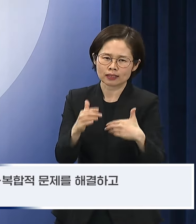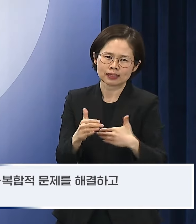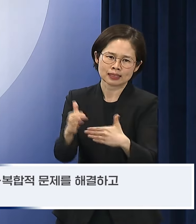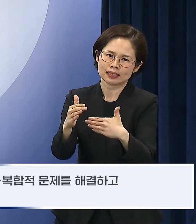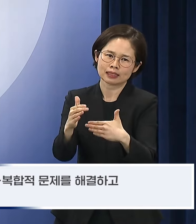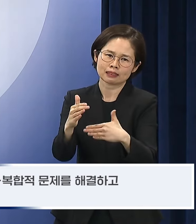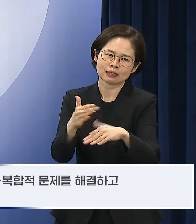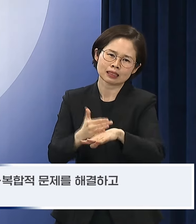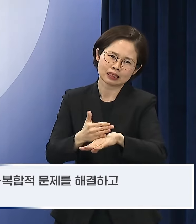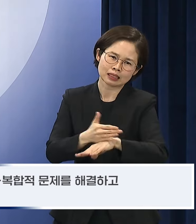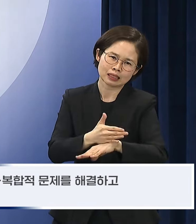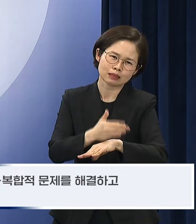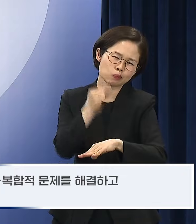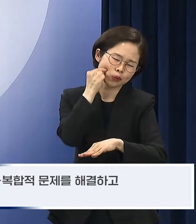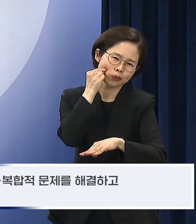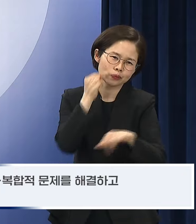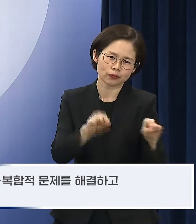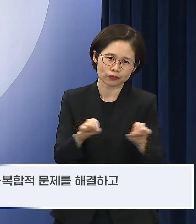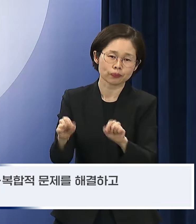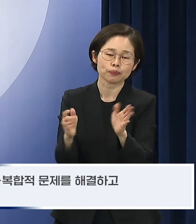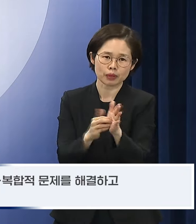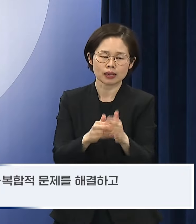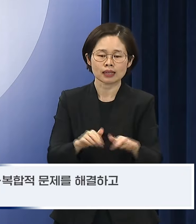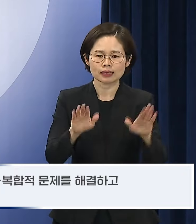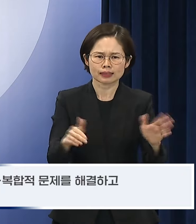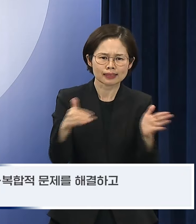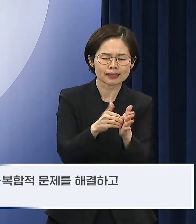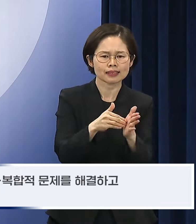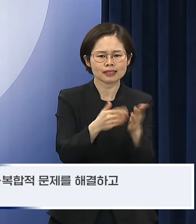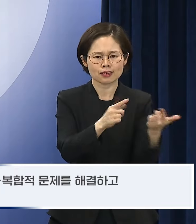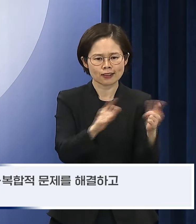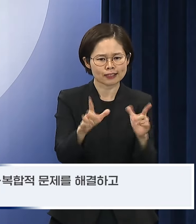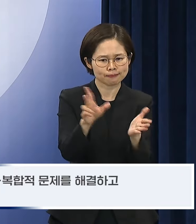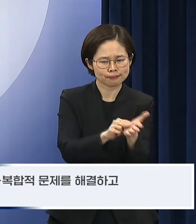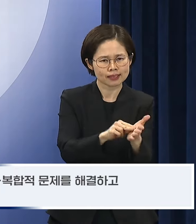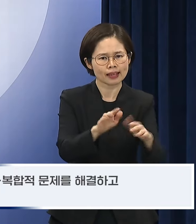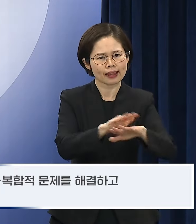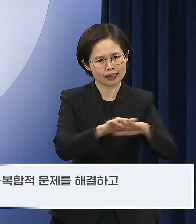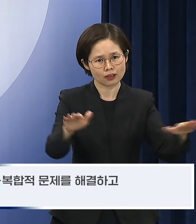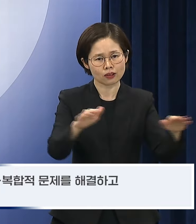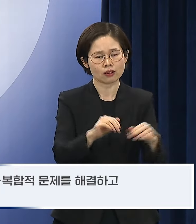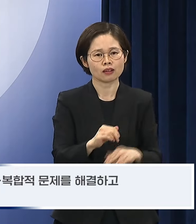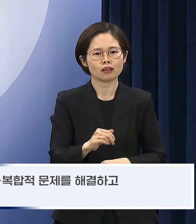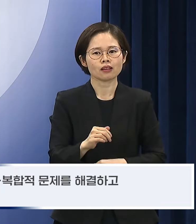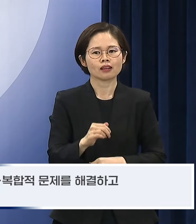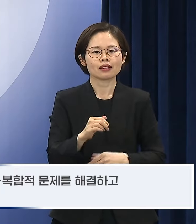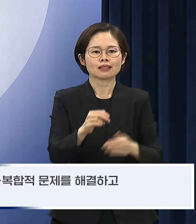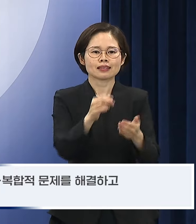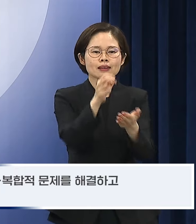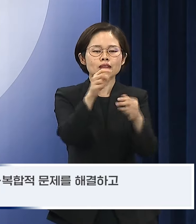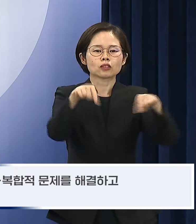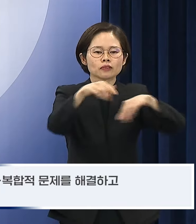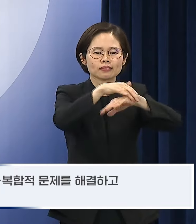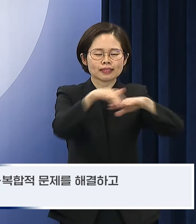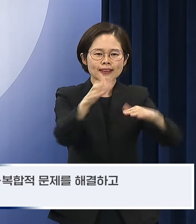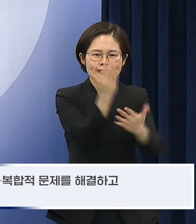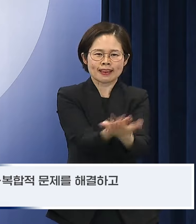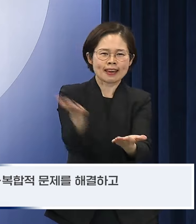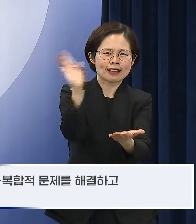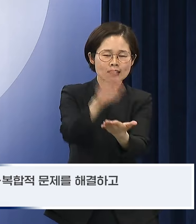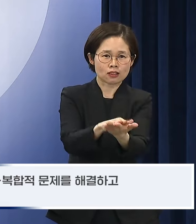의료개혁 특위에서는 그간 누적되어 온 구조적, 복합적 문제를 해결하고 큰 틀의 제도 개선을